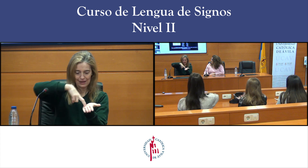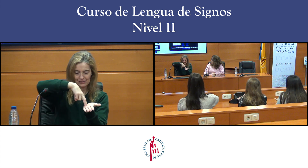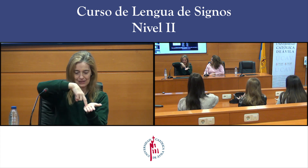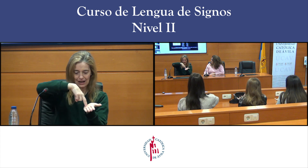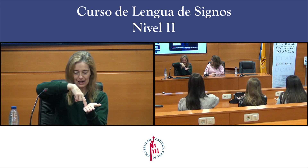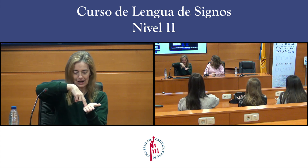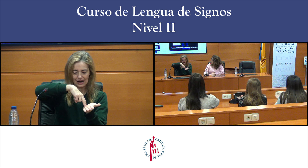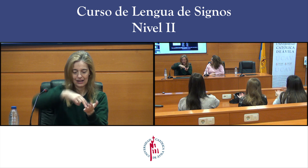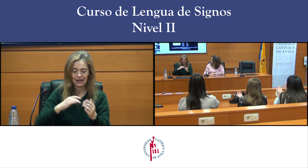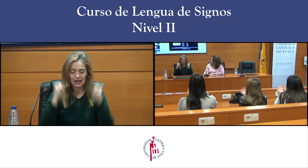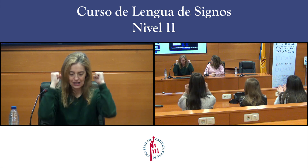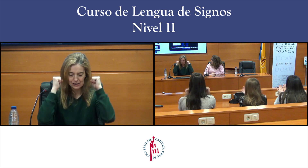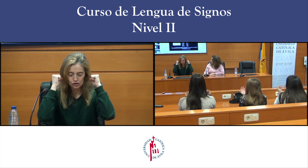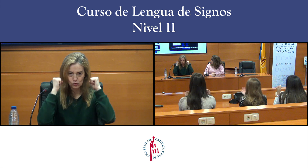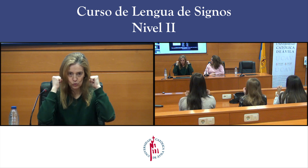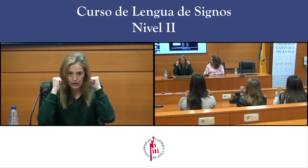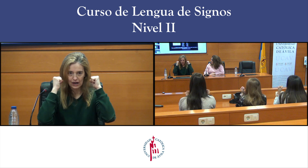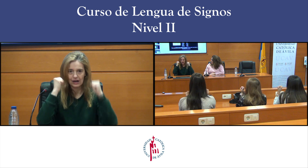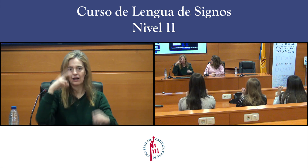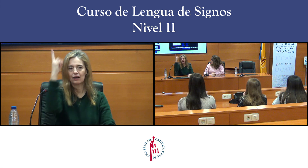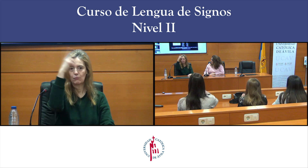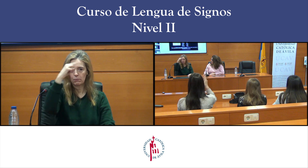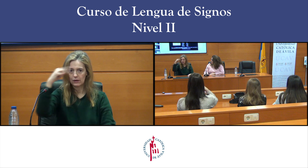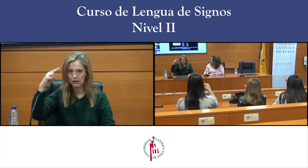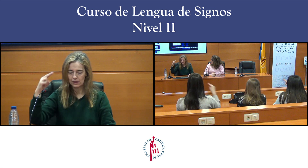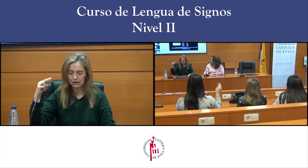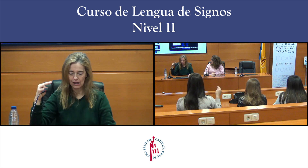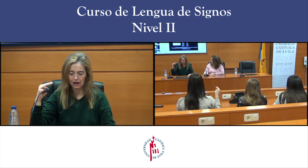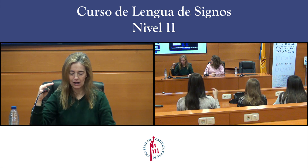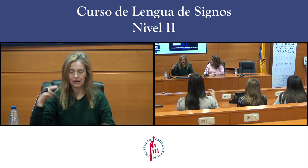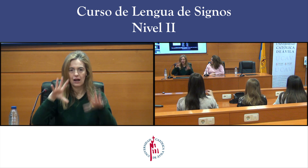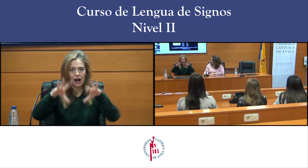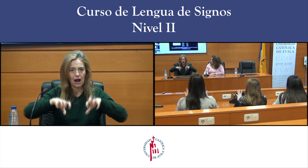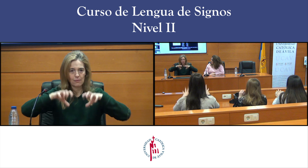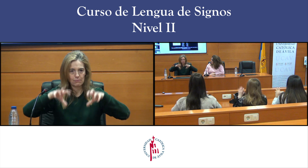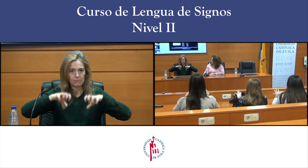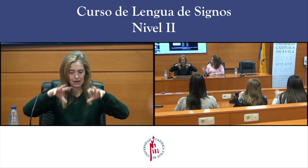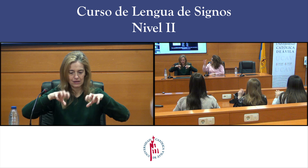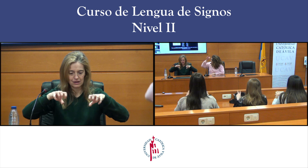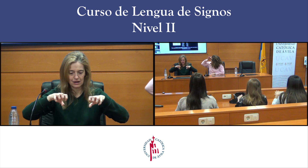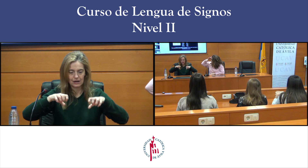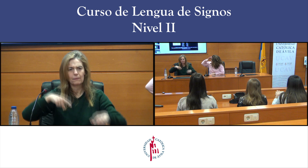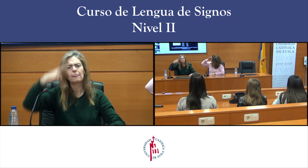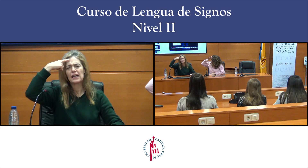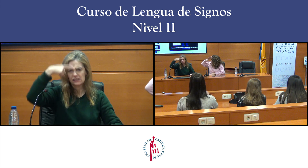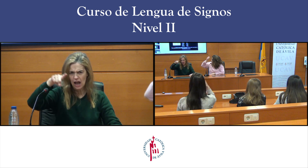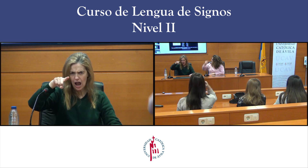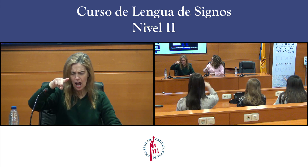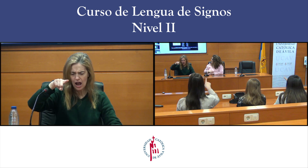levantar estudiar pintar aprender saber